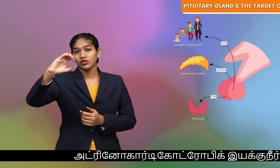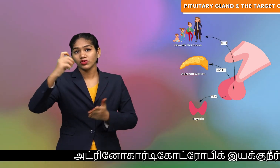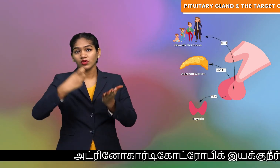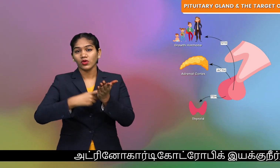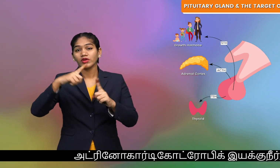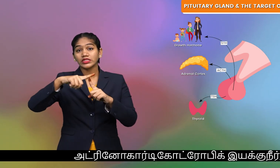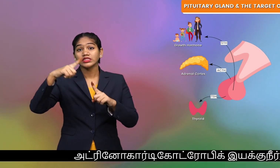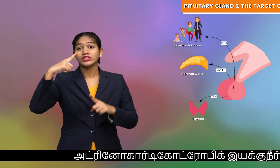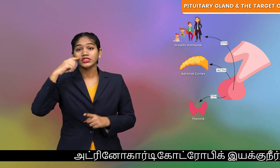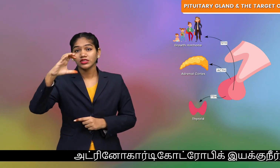அட்ரினோகார்டிகோட்ராபிக்